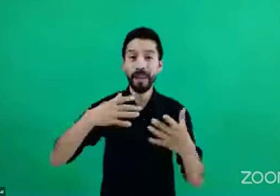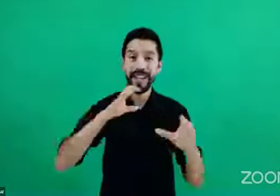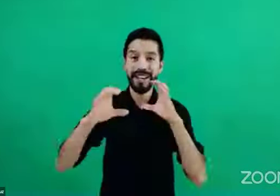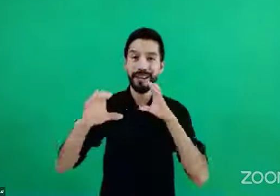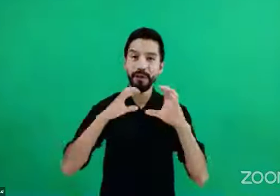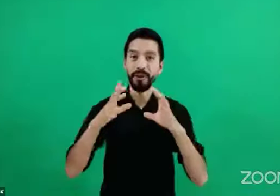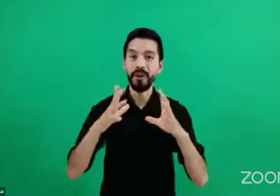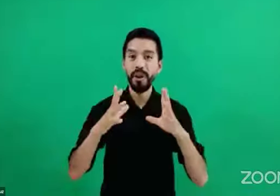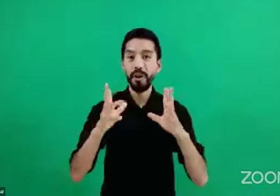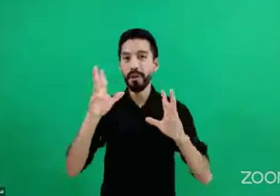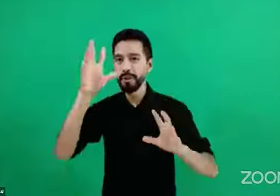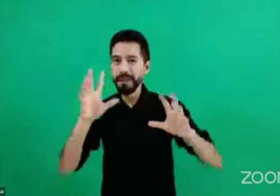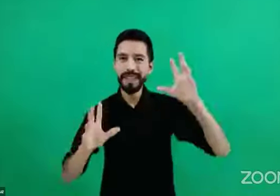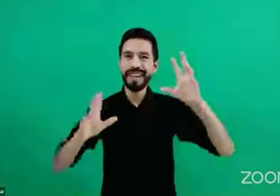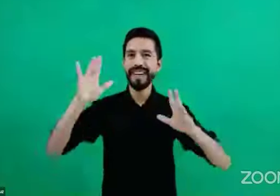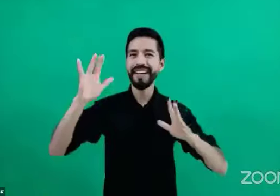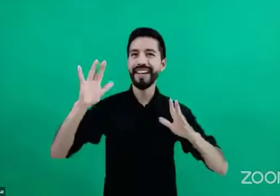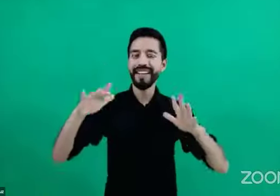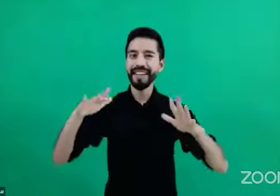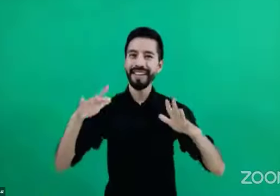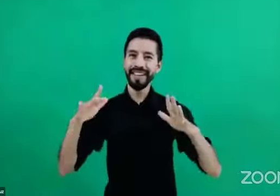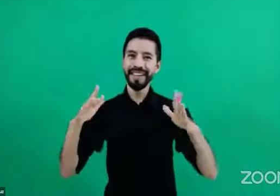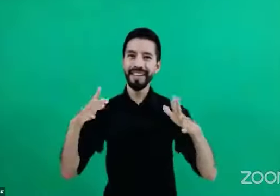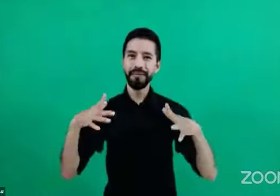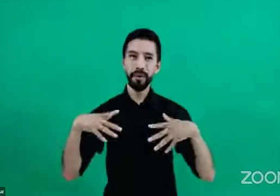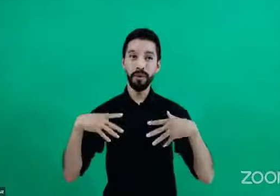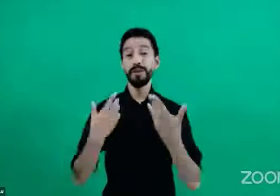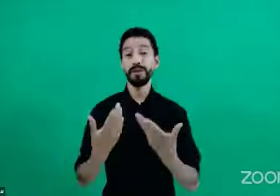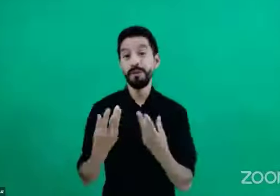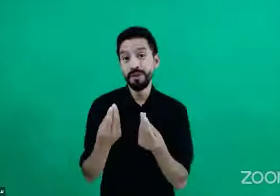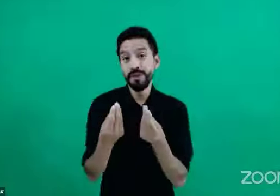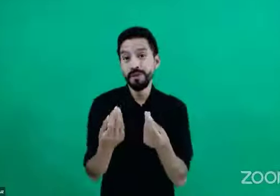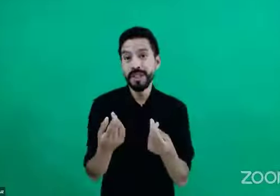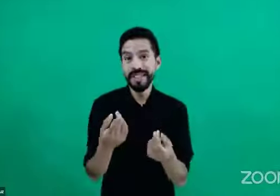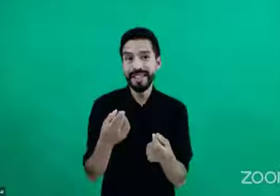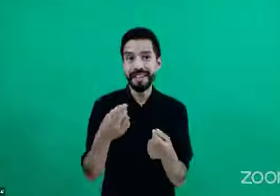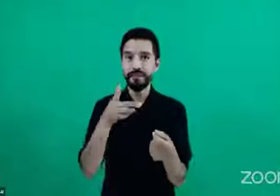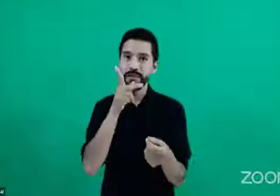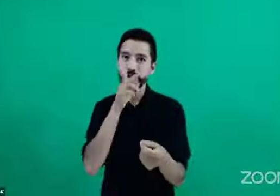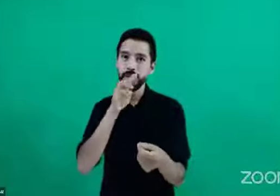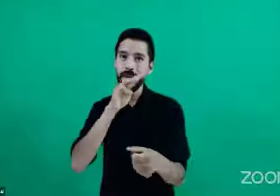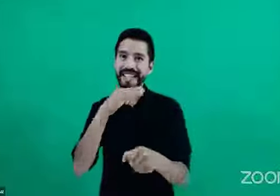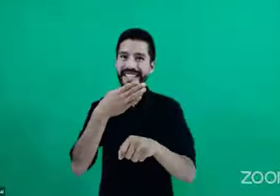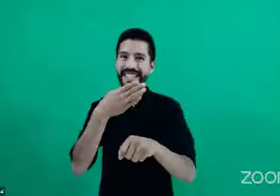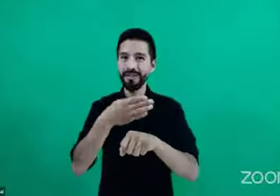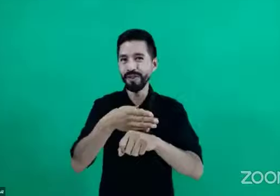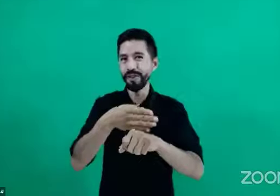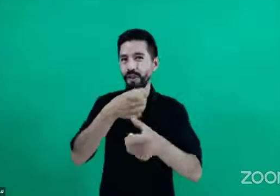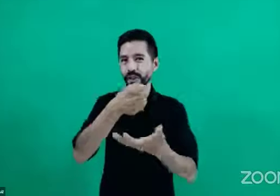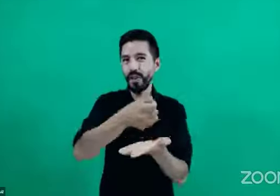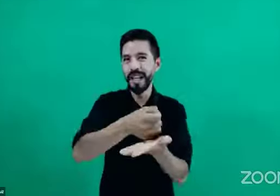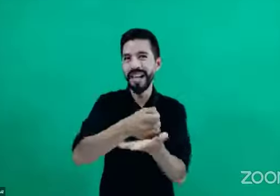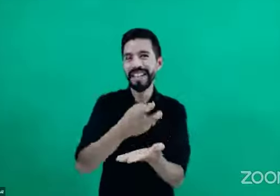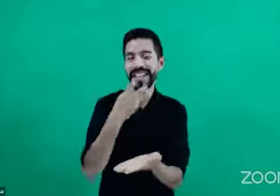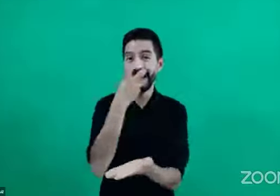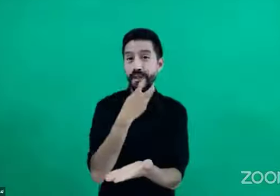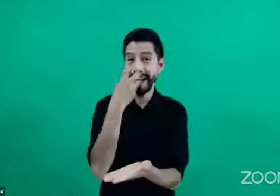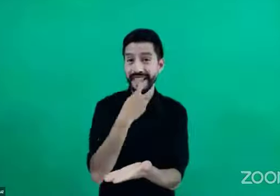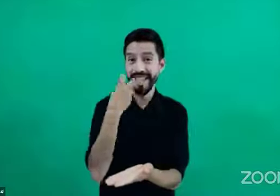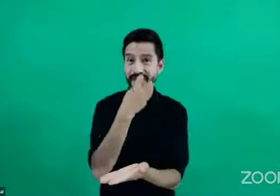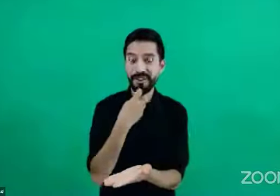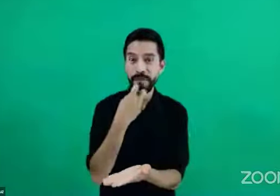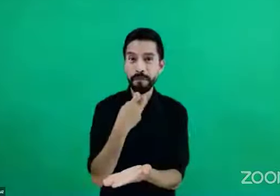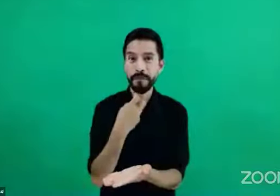se comunicaban con mímica, o incluso muchos pues sus padres los obligaban a